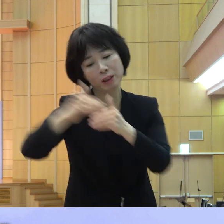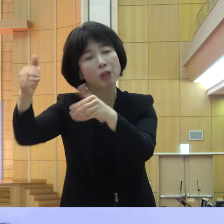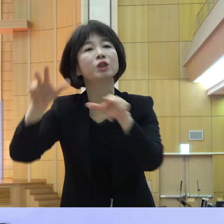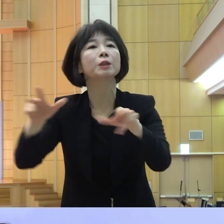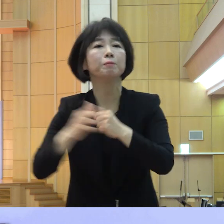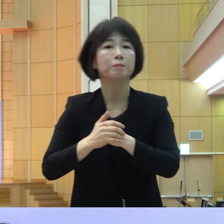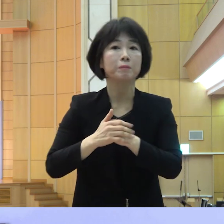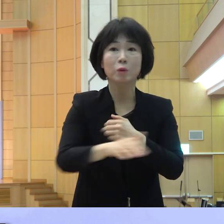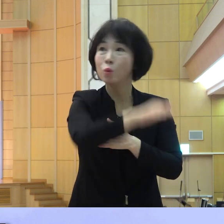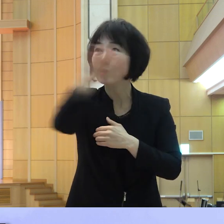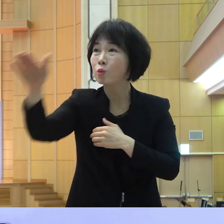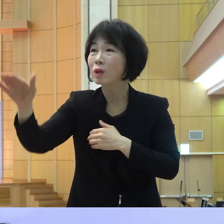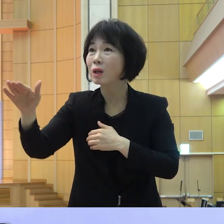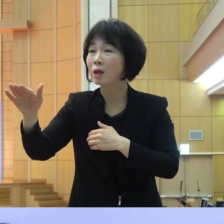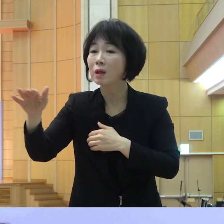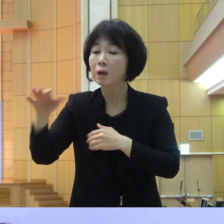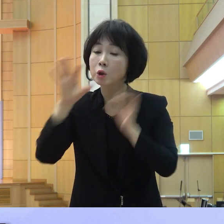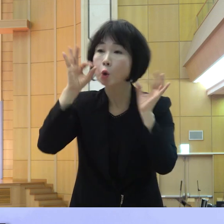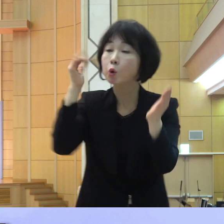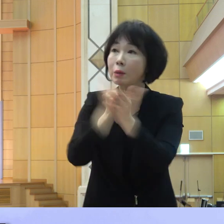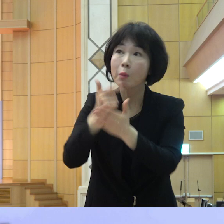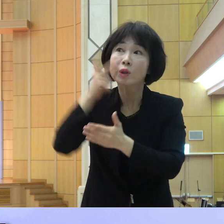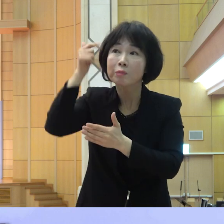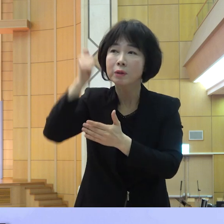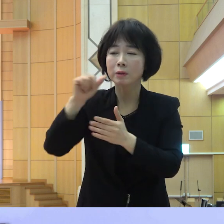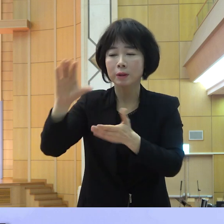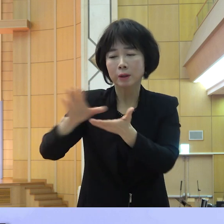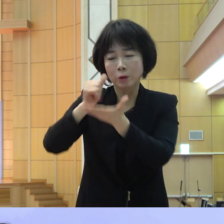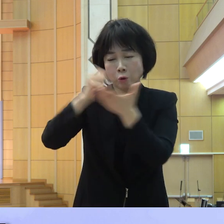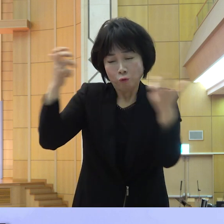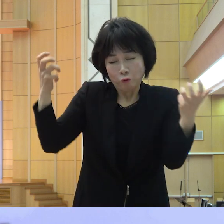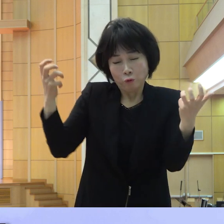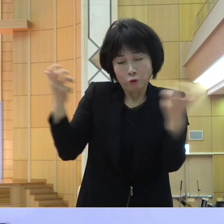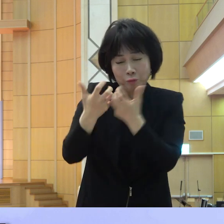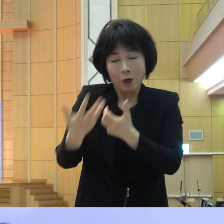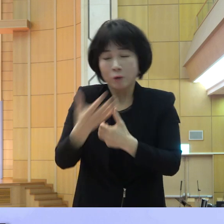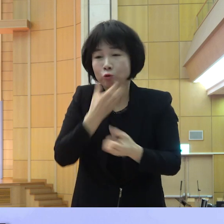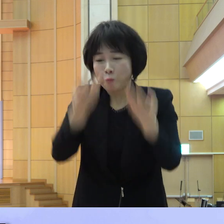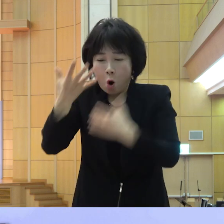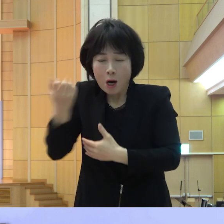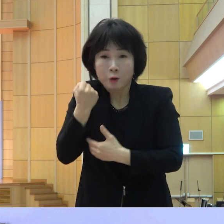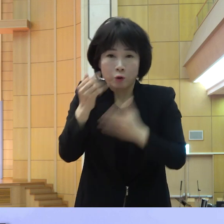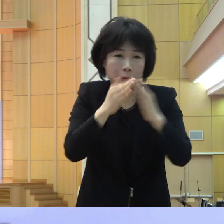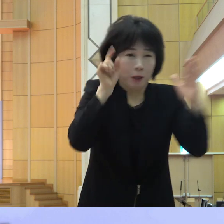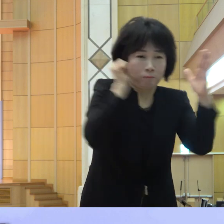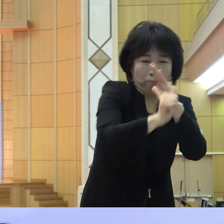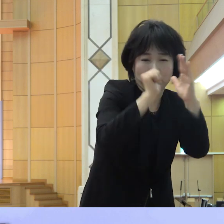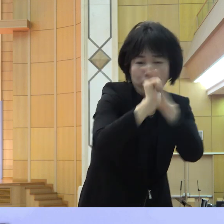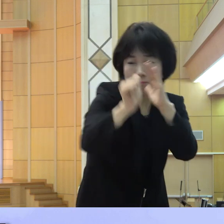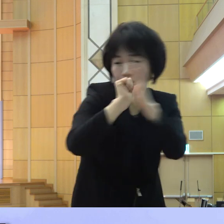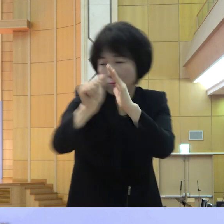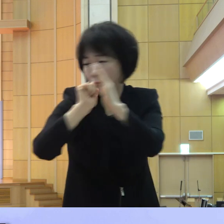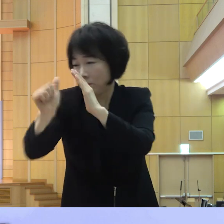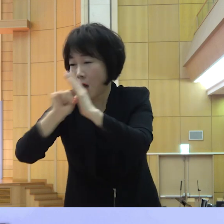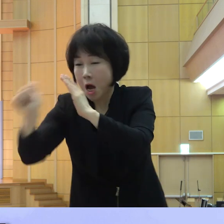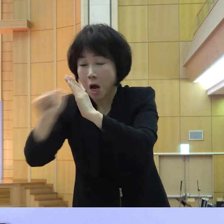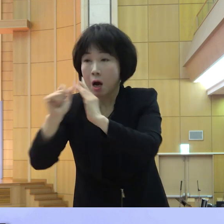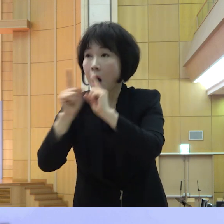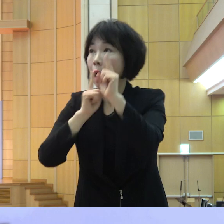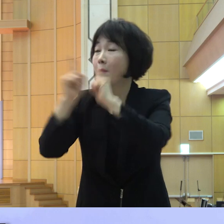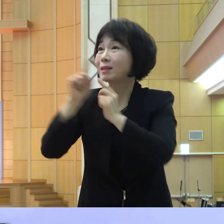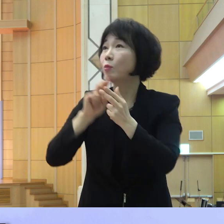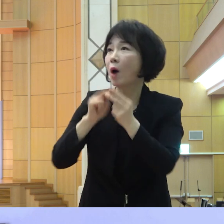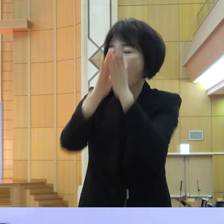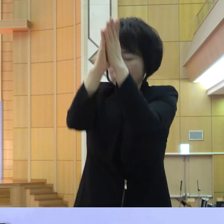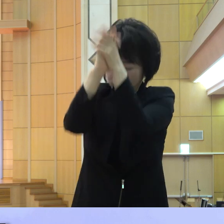있습니다. 우리 주의 종님들이 그리스도의 충만한 축복을 가지고 각 가정을 찾을 때마다 아버지의